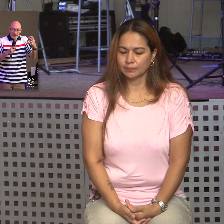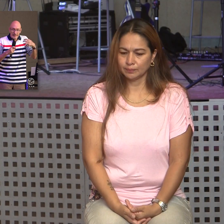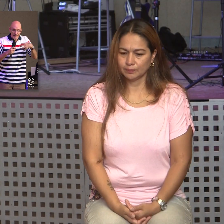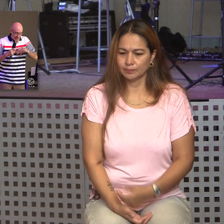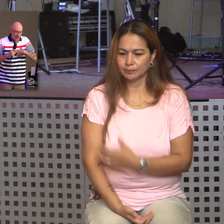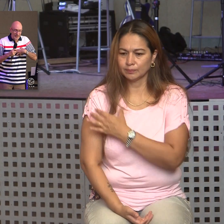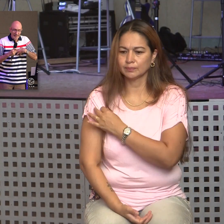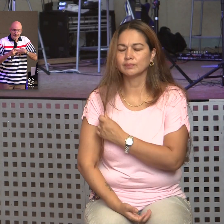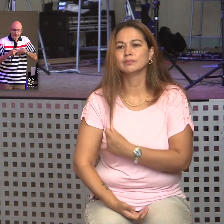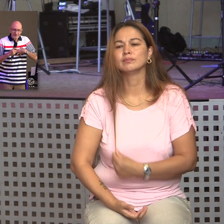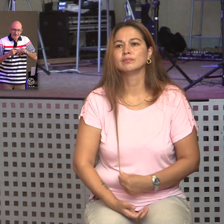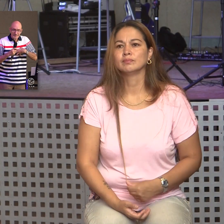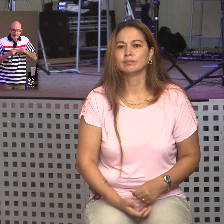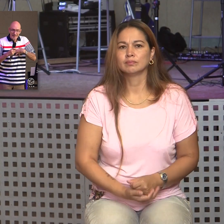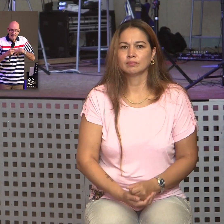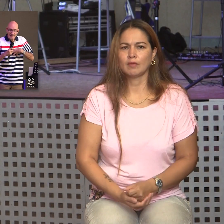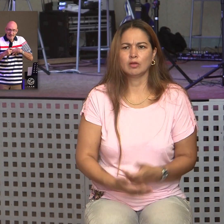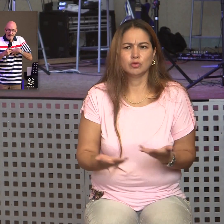que se ore?